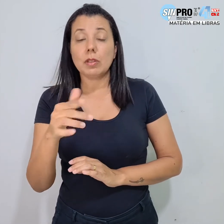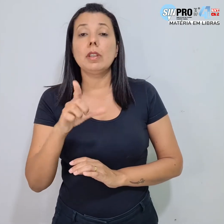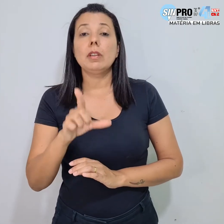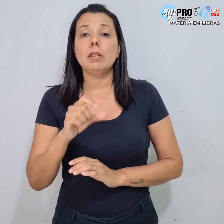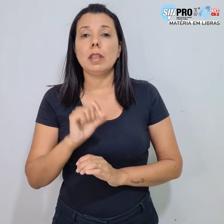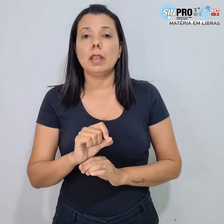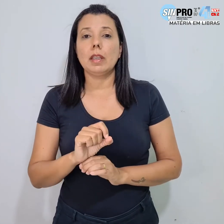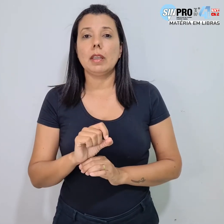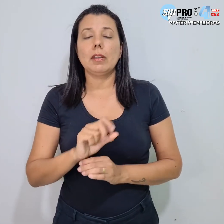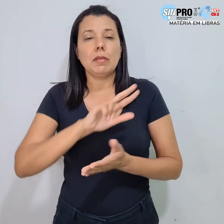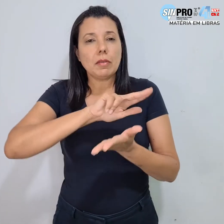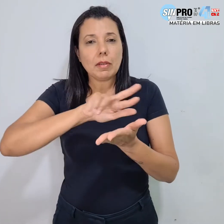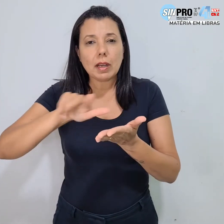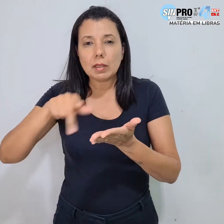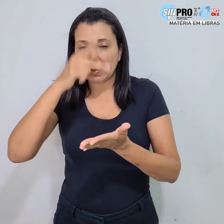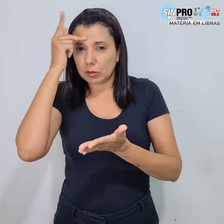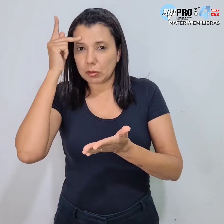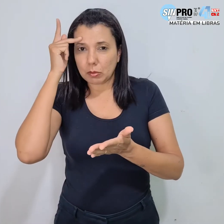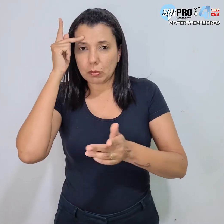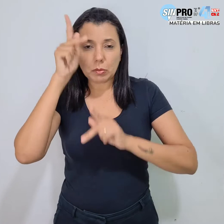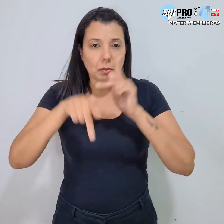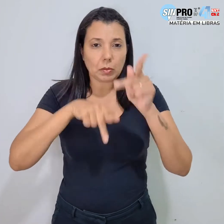que tendem a condenar milhões de brasileiros